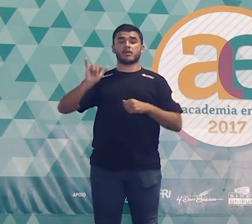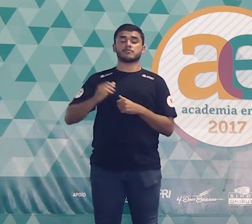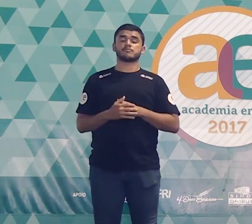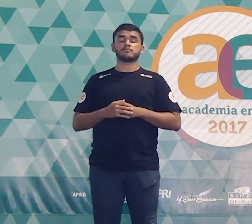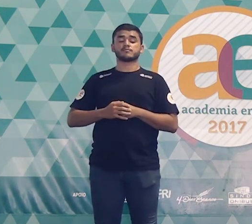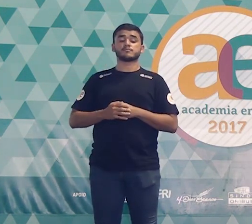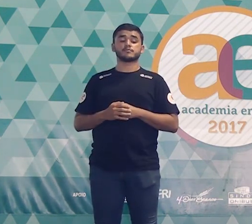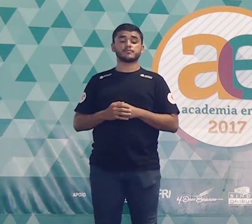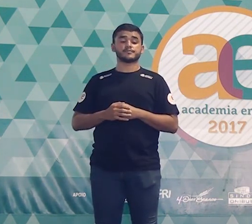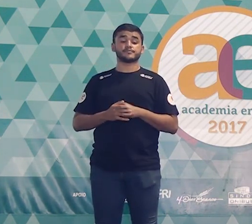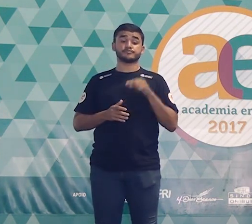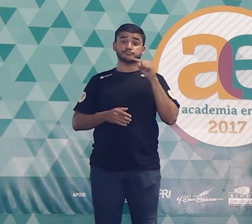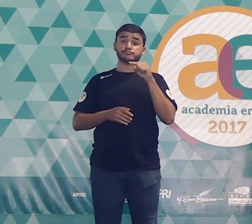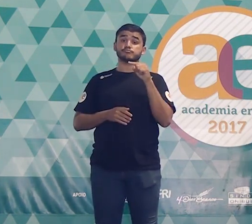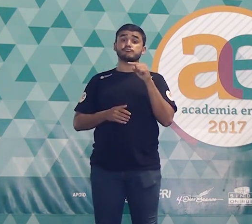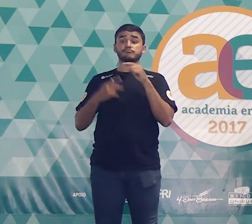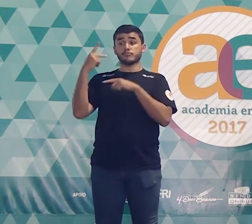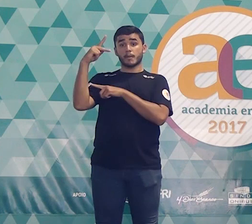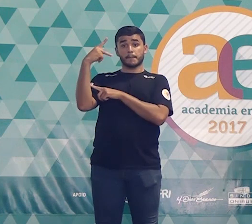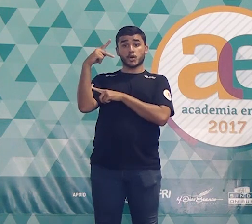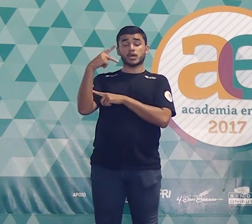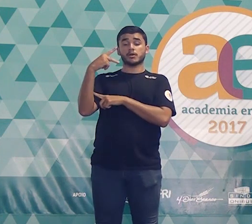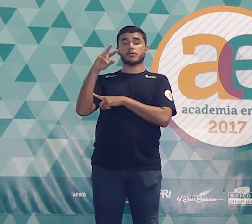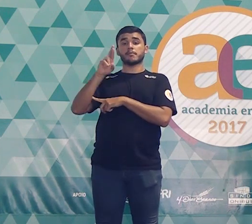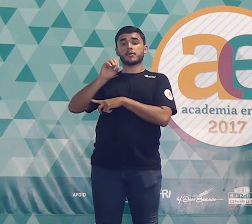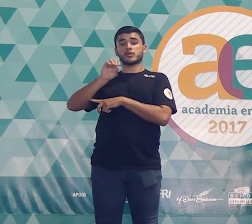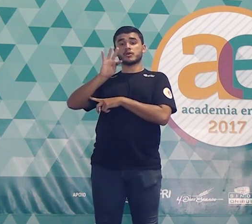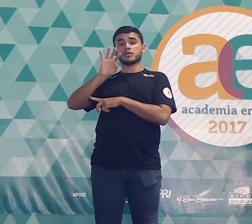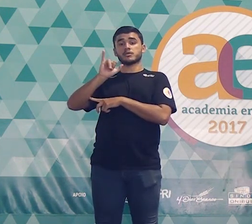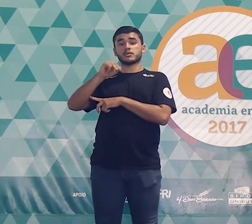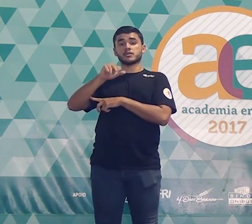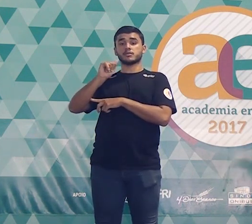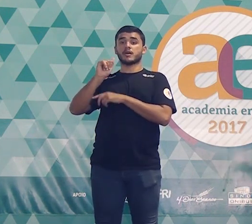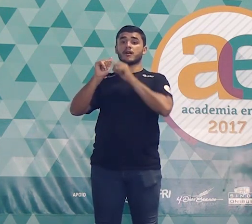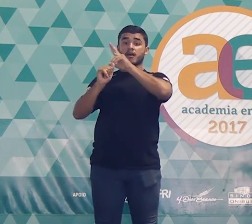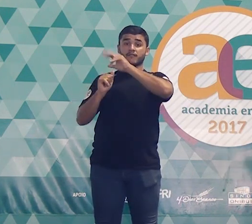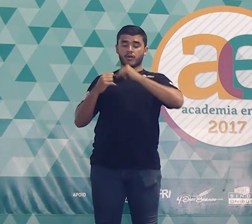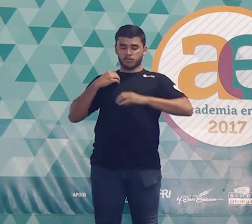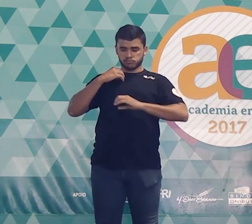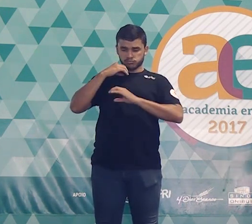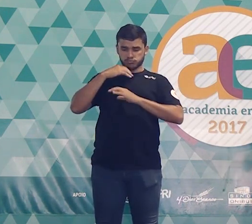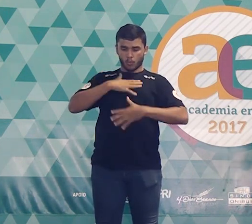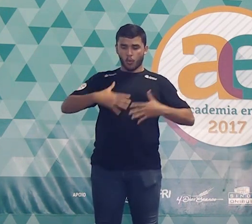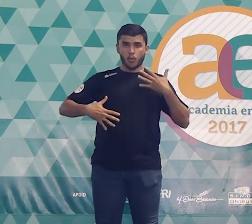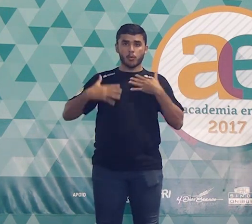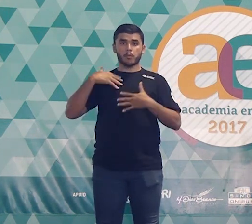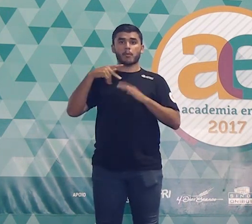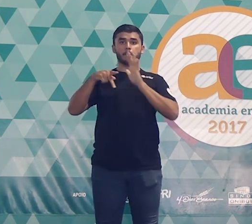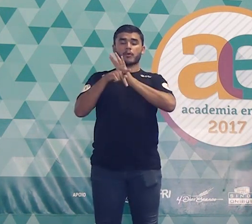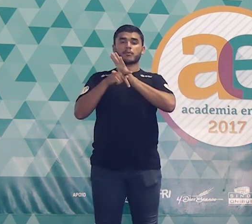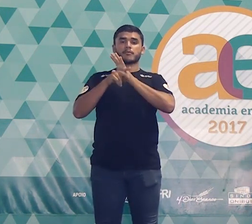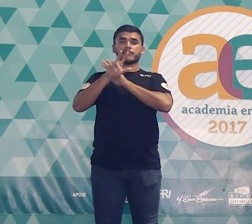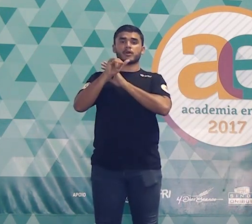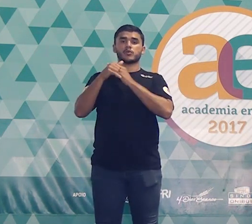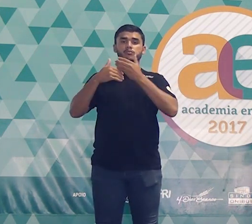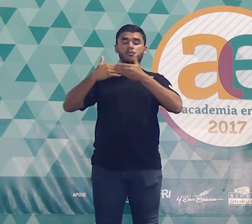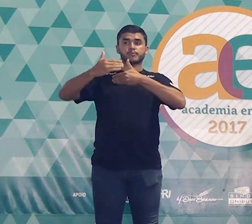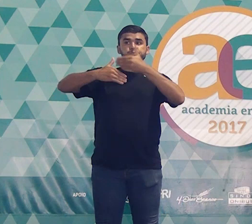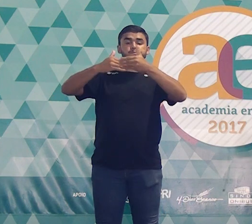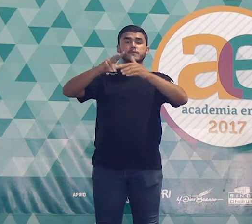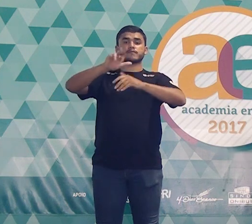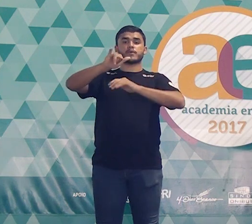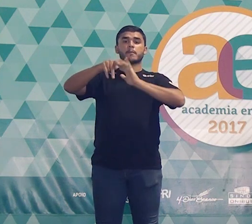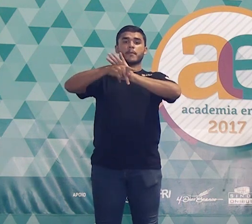etapas. Muitas dessas proteínas são encaminhadas para o complexo de Golgi, onde irá acontecer esse processamento